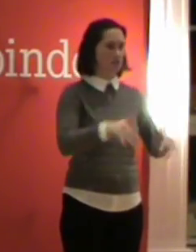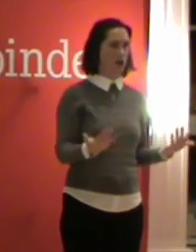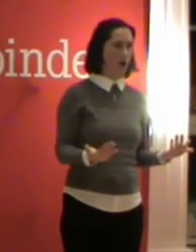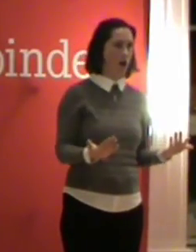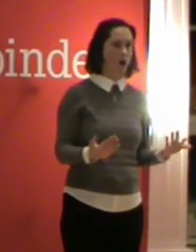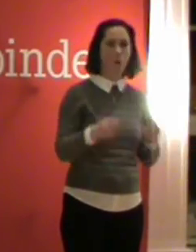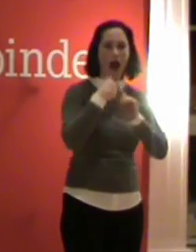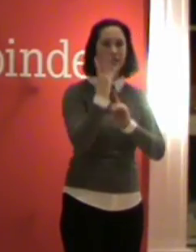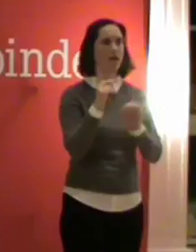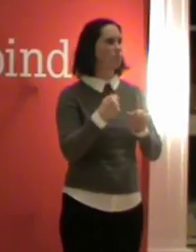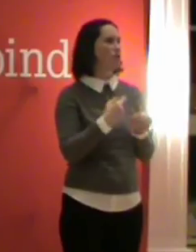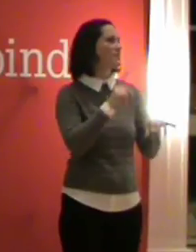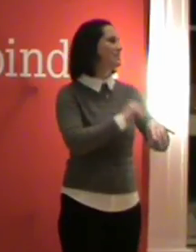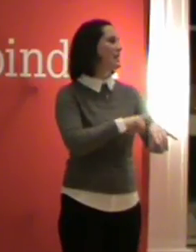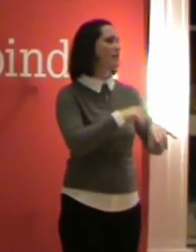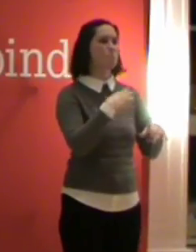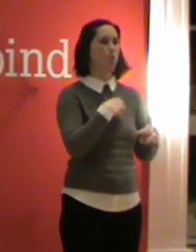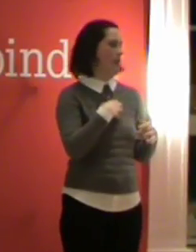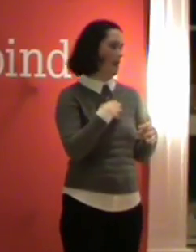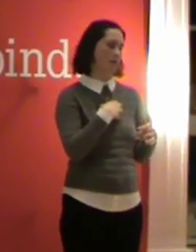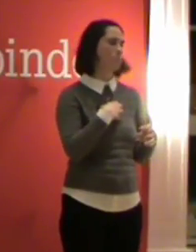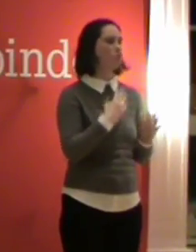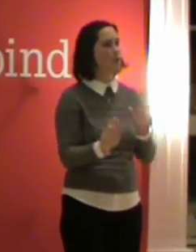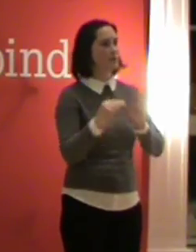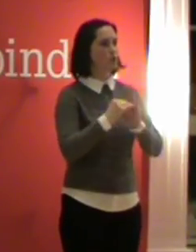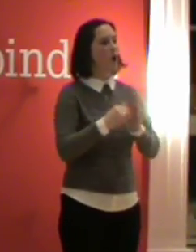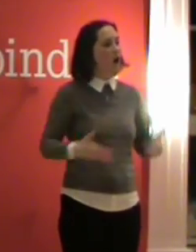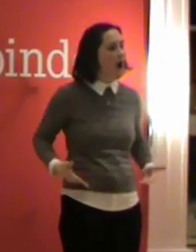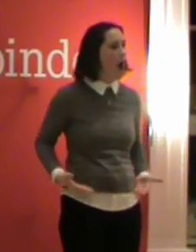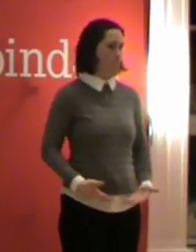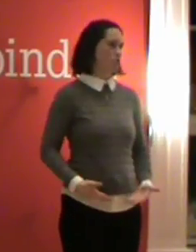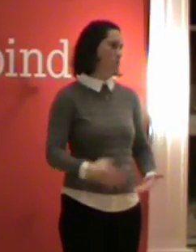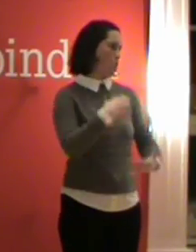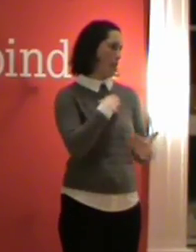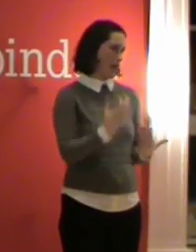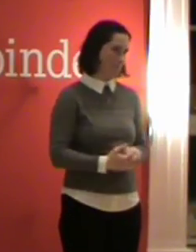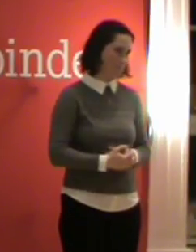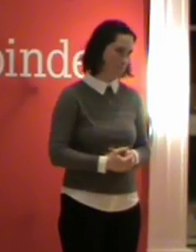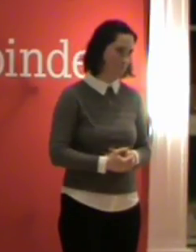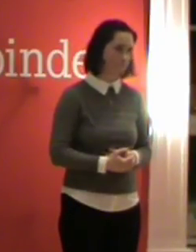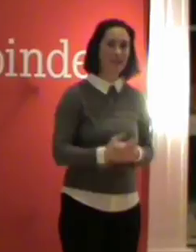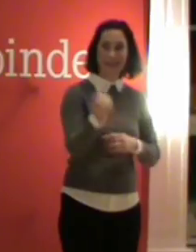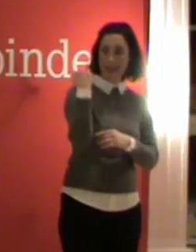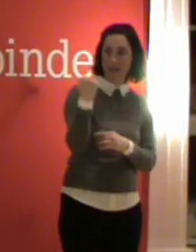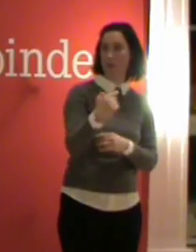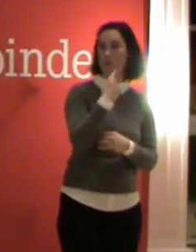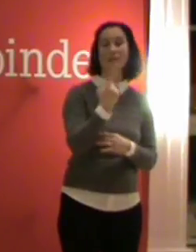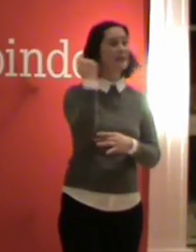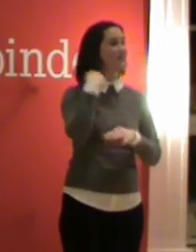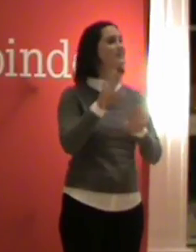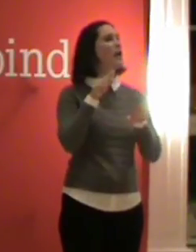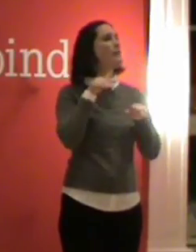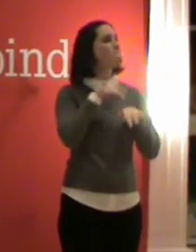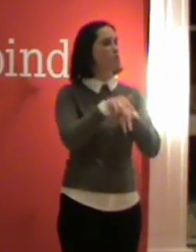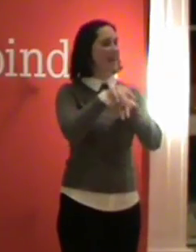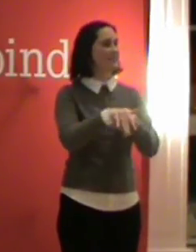meistern müssen, die haben nicht nur ein Zeitproblem, sondern die haben eben auch ein Armutsproblem. Und wir haben gerade die massiven Demonstrationen